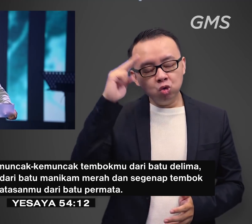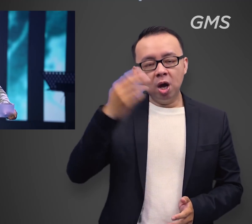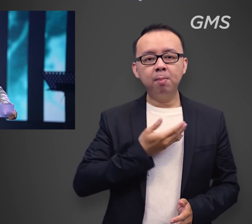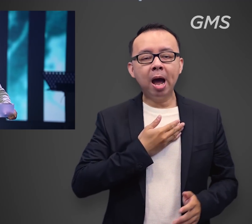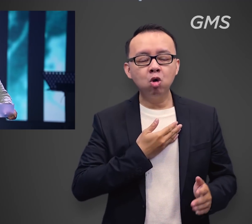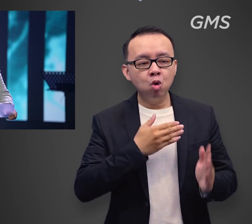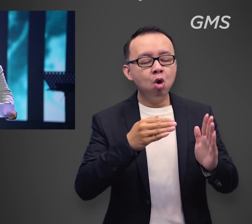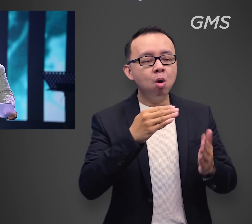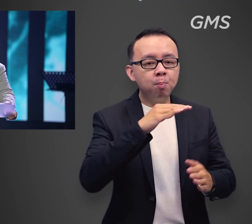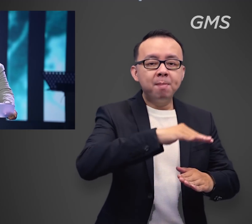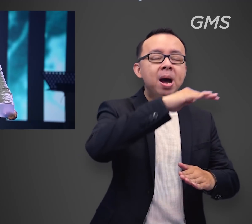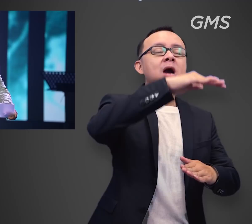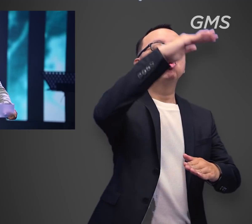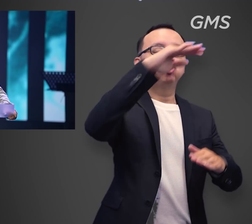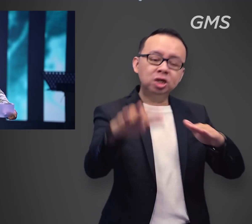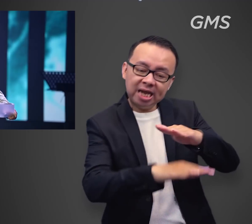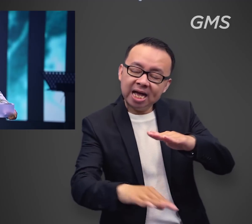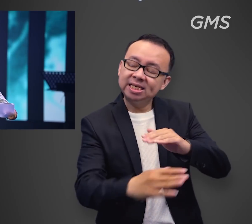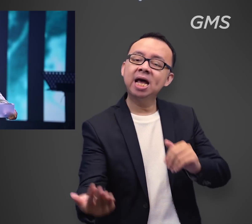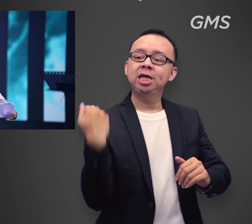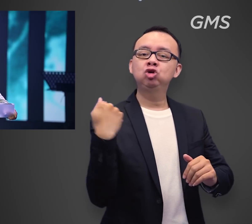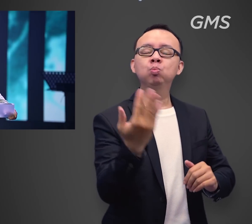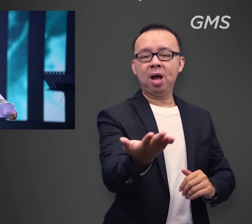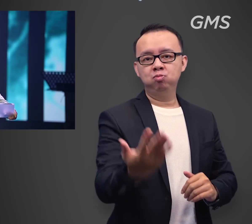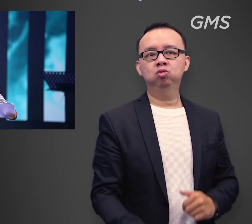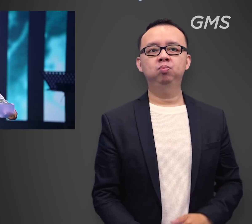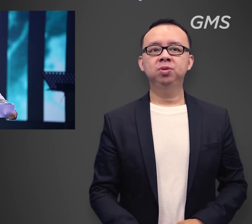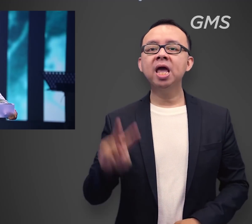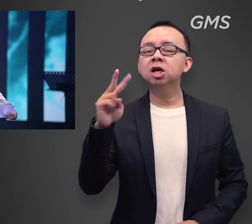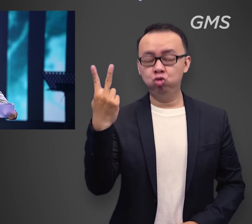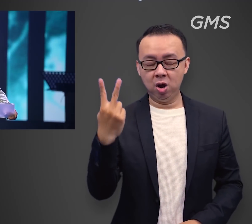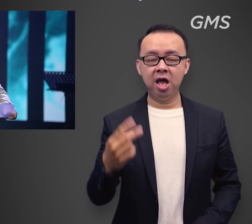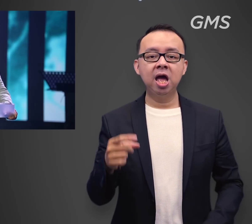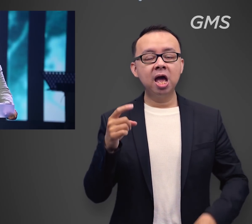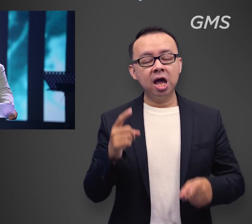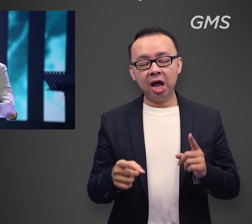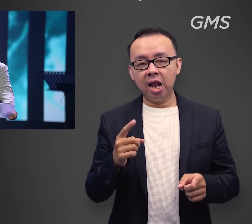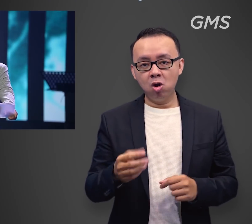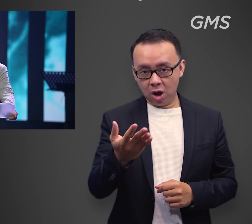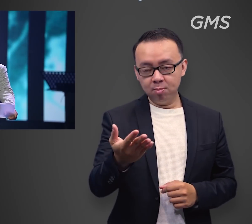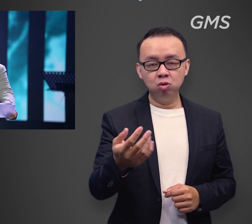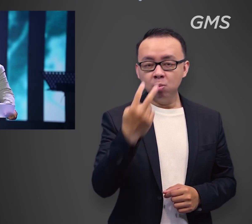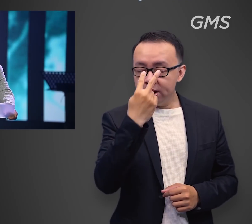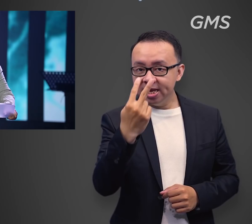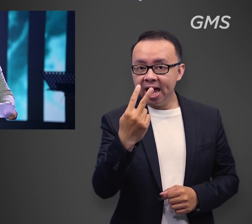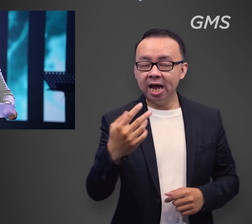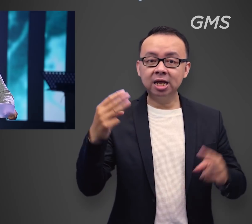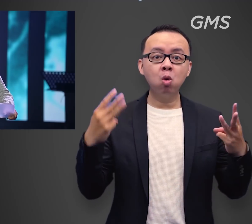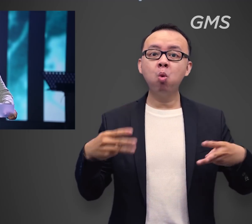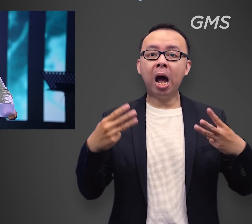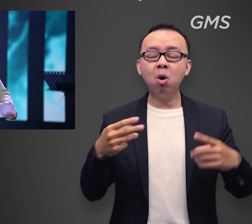sebuah dasar hidupmu. Artinya yang kedua, kalau Anda bisa melihat keajaiban kasih Tuhan, yang kedua adalah ini loh, Tuhan